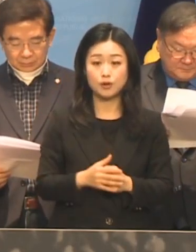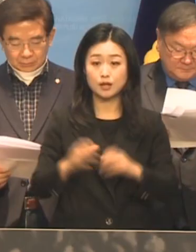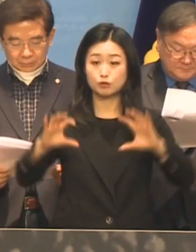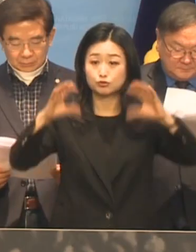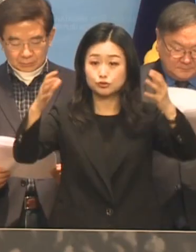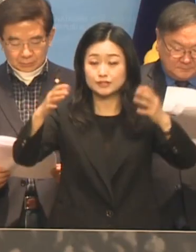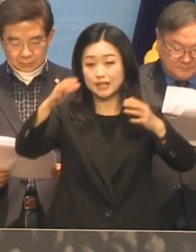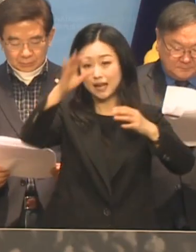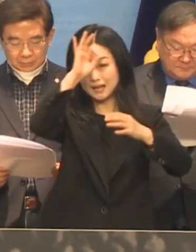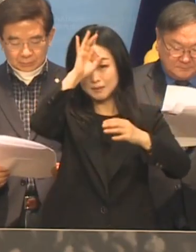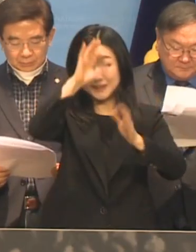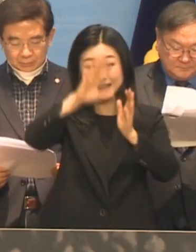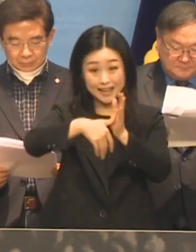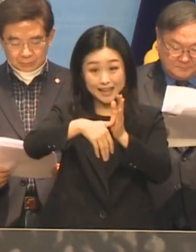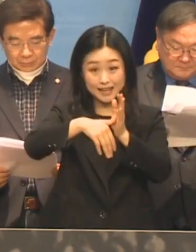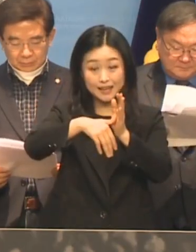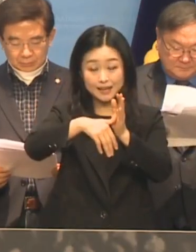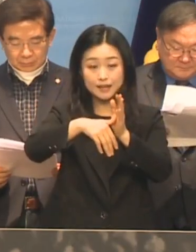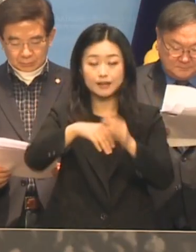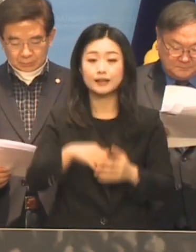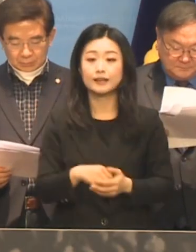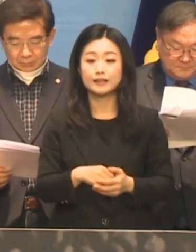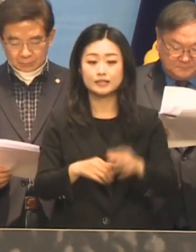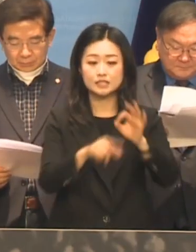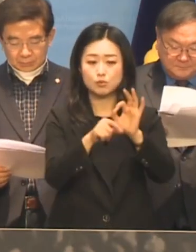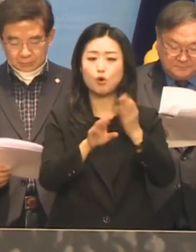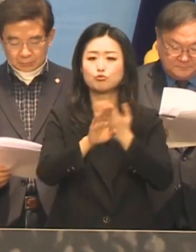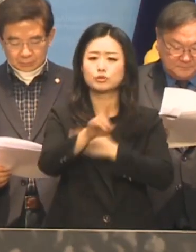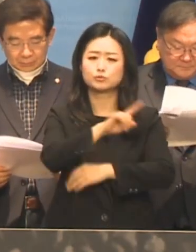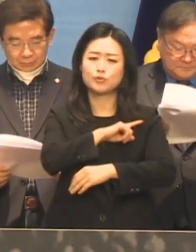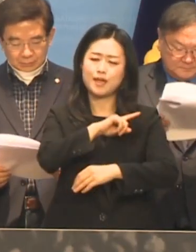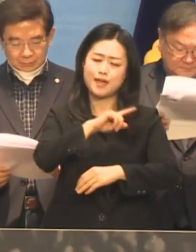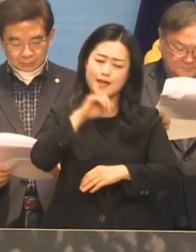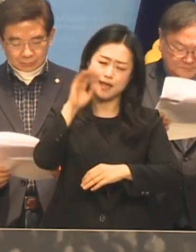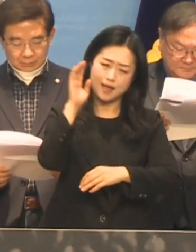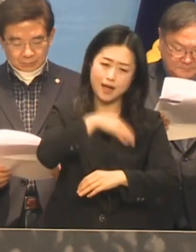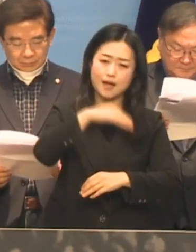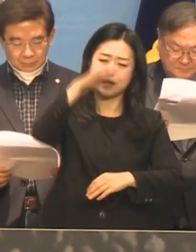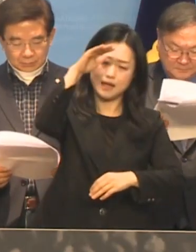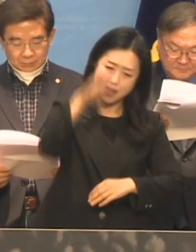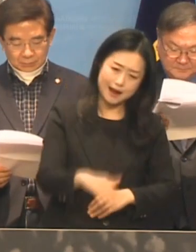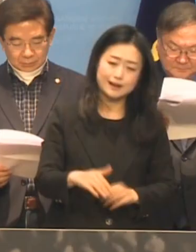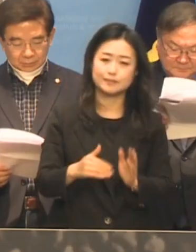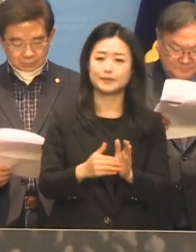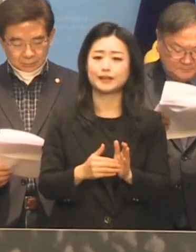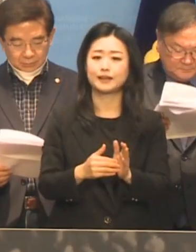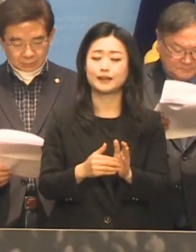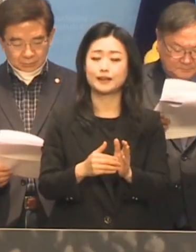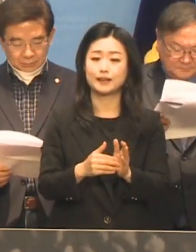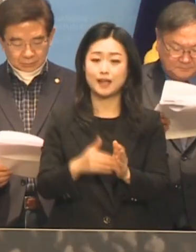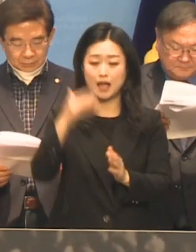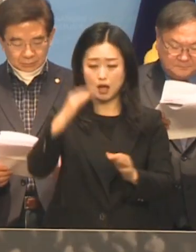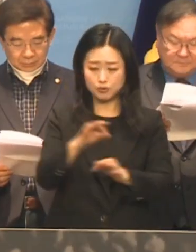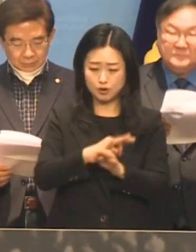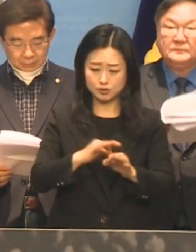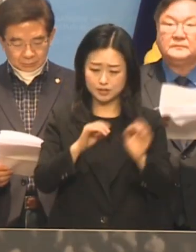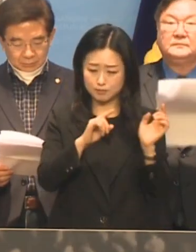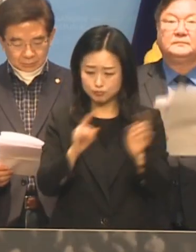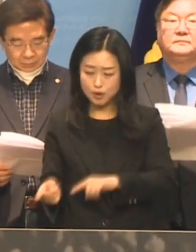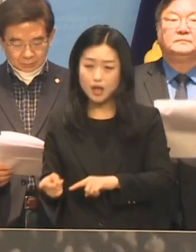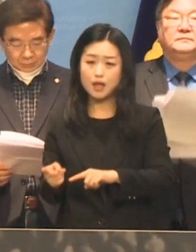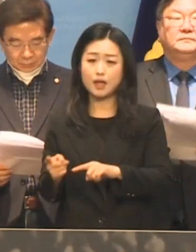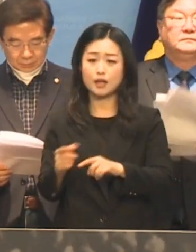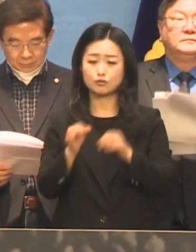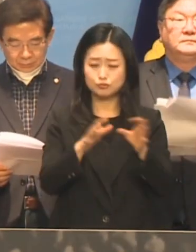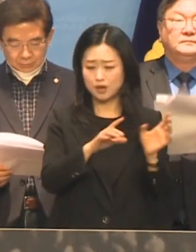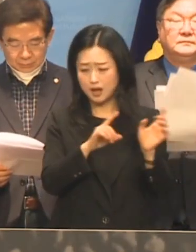글로벌 금융위기였던 2008년 10월 이후 최대폭 하락세를 보였습니다. 내수 붕괴, 투자